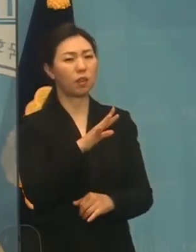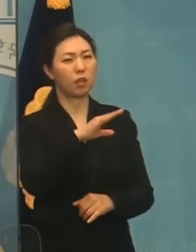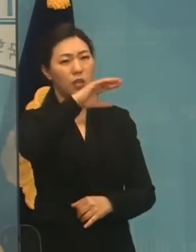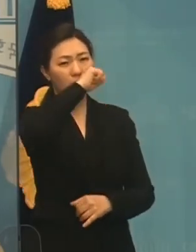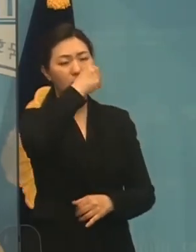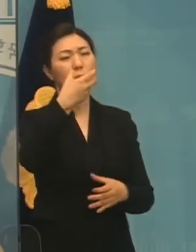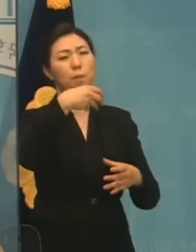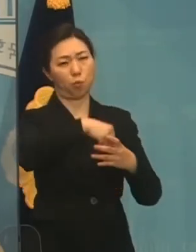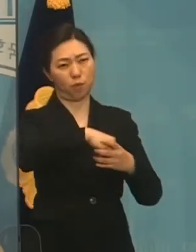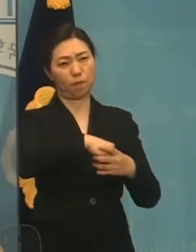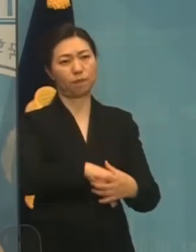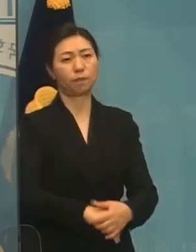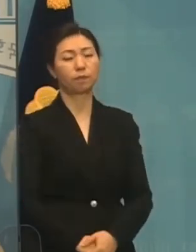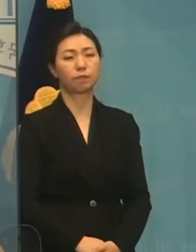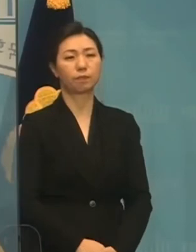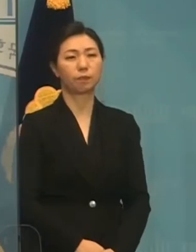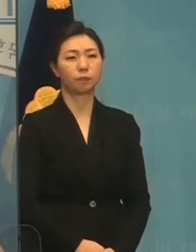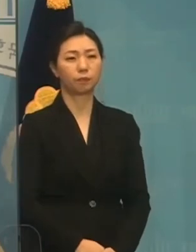제시하고 있습니다.